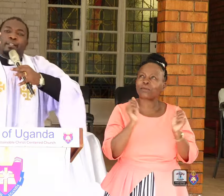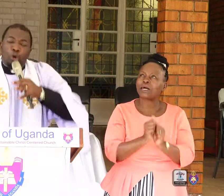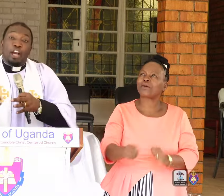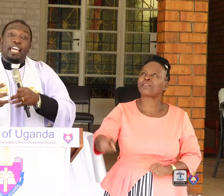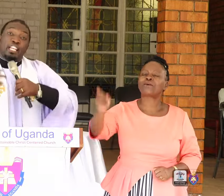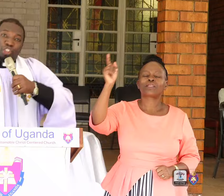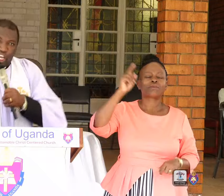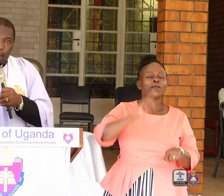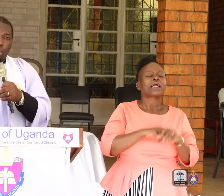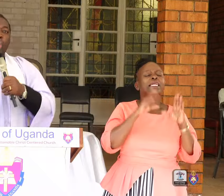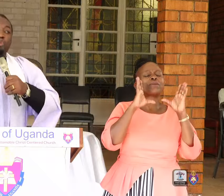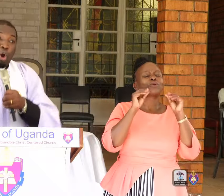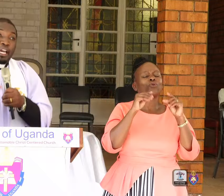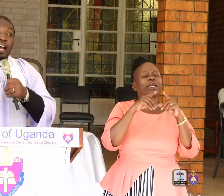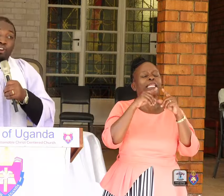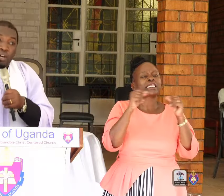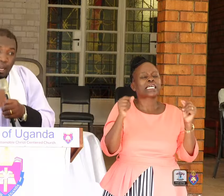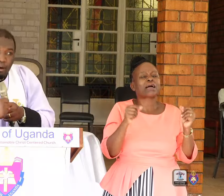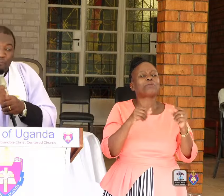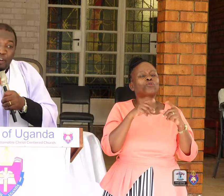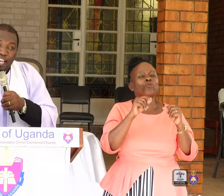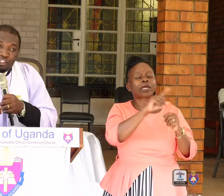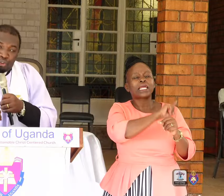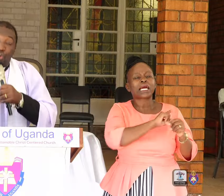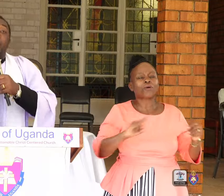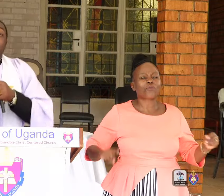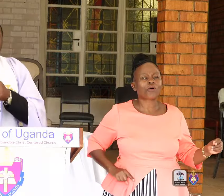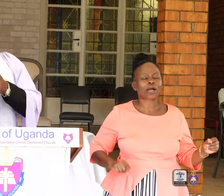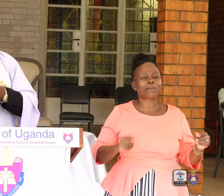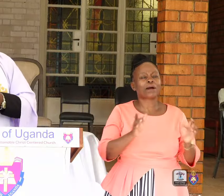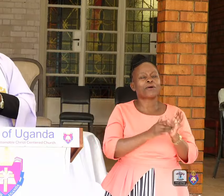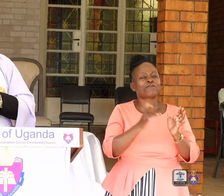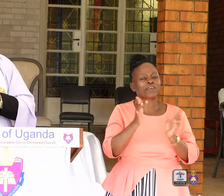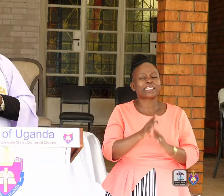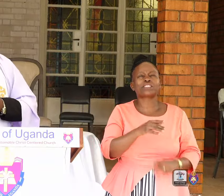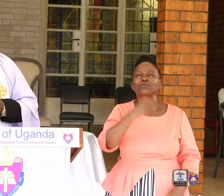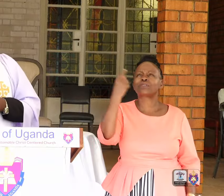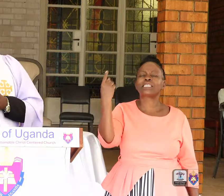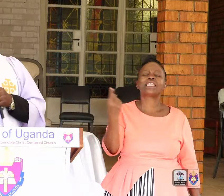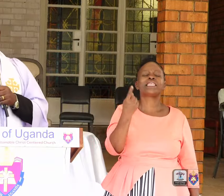Kati bwe twogera ekigambo, twogera ku Mukama waffe Yesu yennyini.